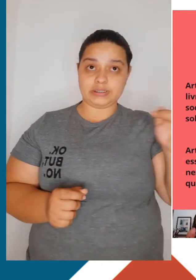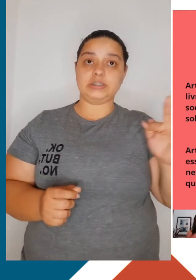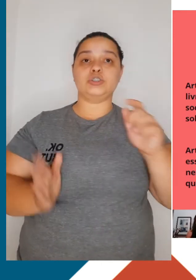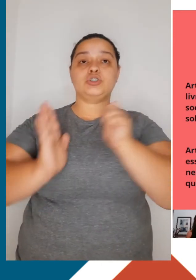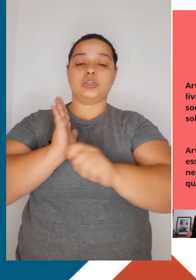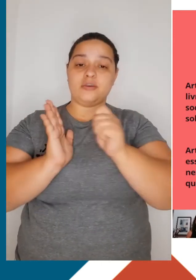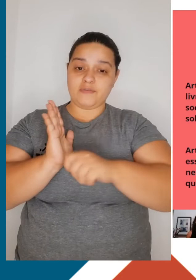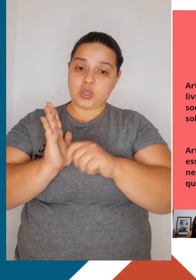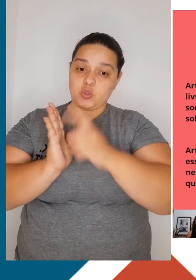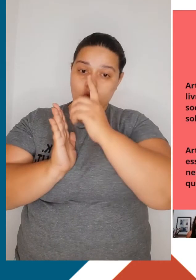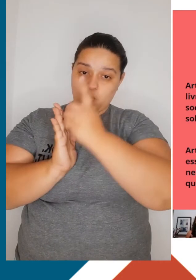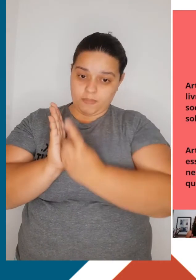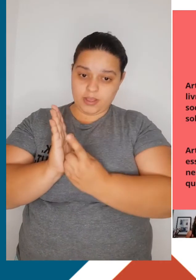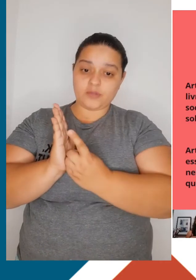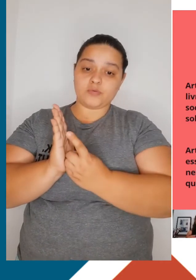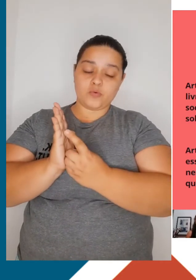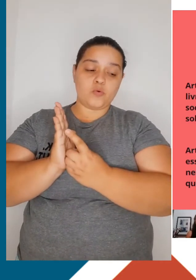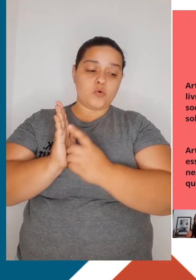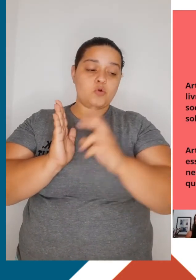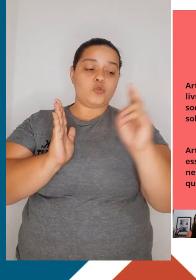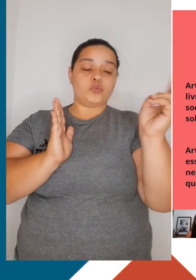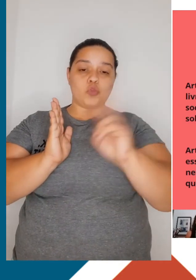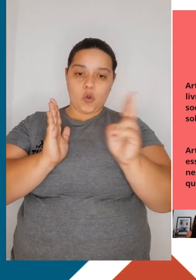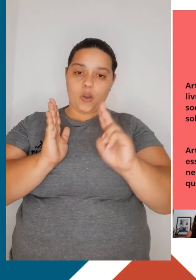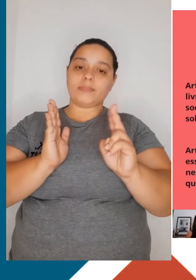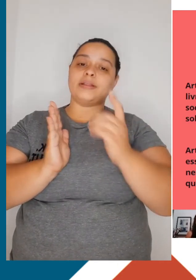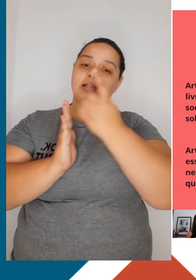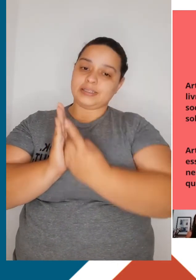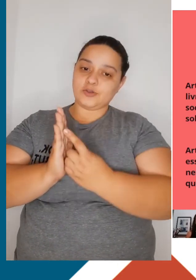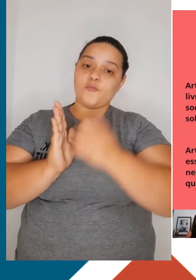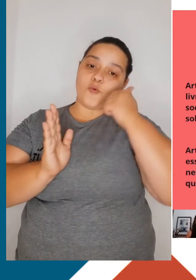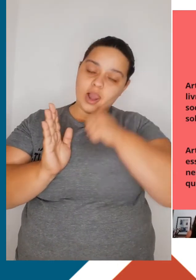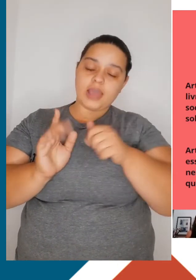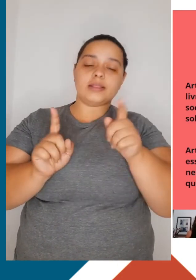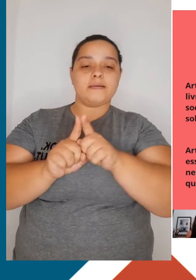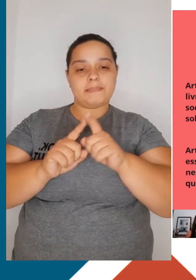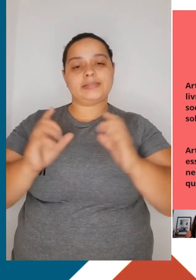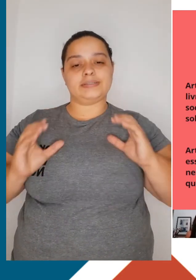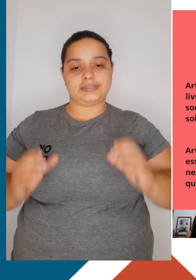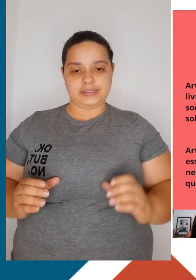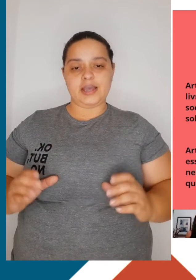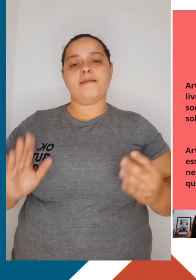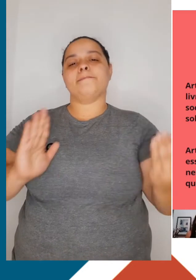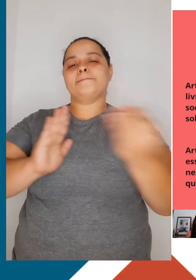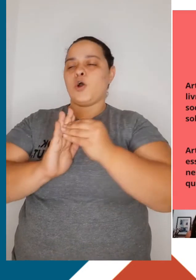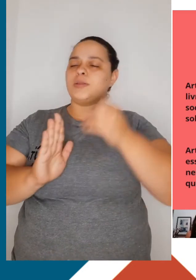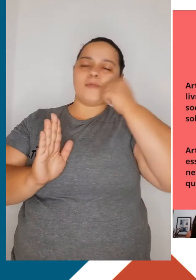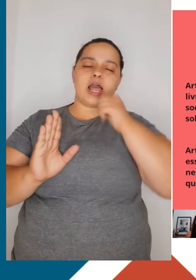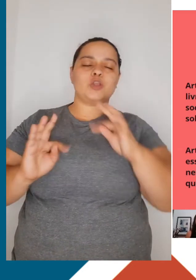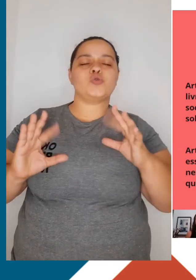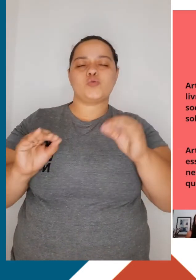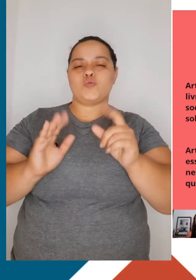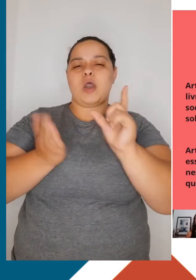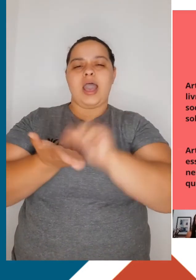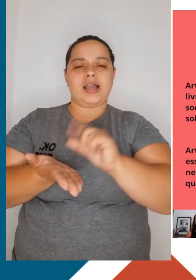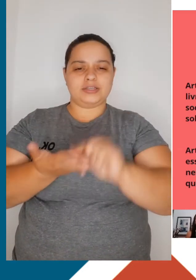reescrever esse documento com o nome de Declaração dos Direitos da Mulher e da Cidadã. Então, ela inclui a mulher em todos os artigos e